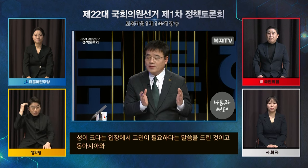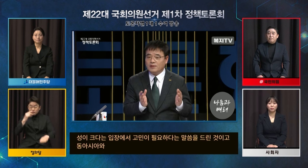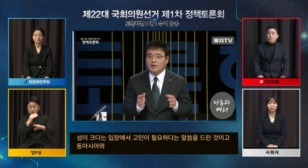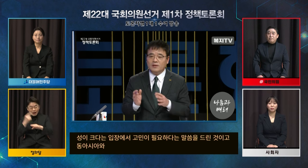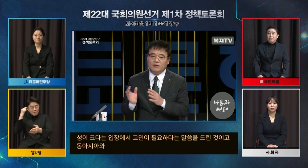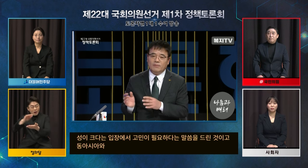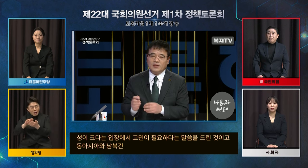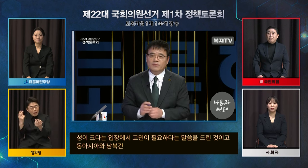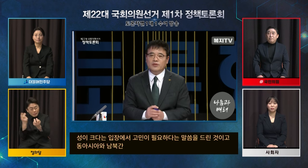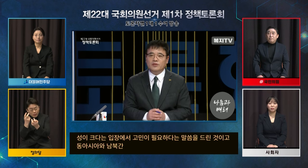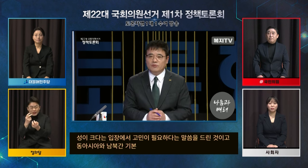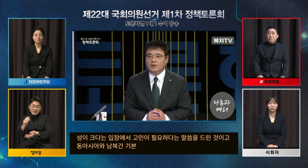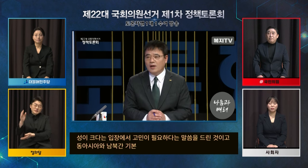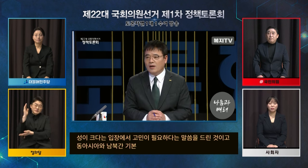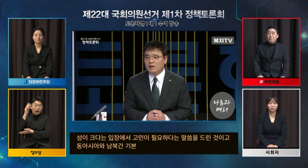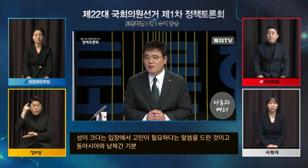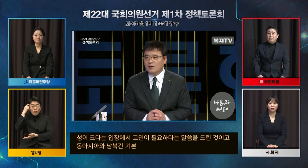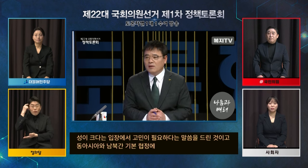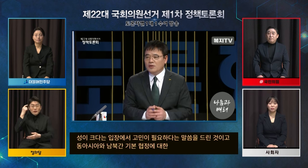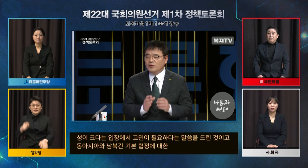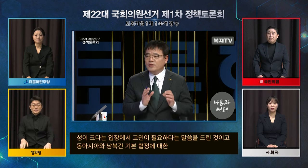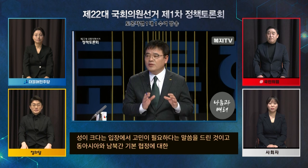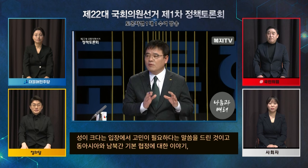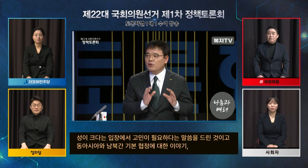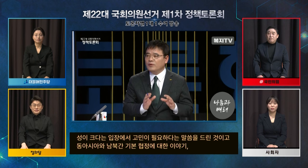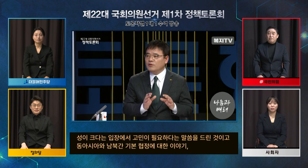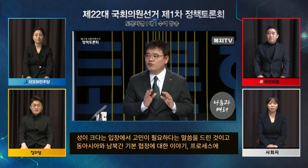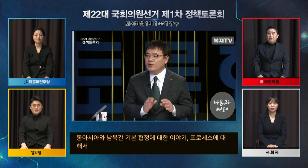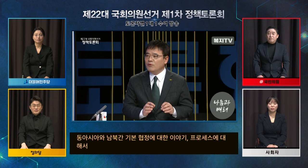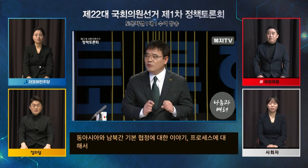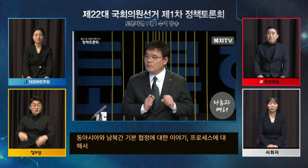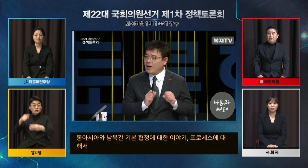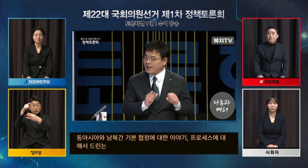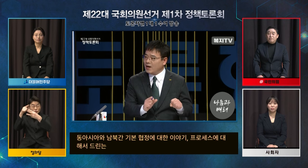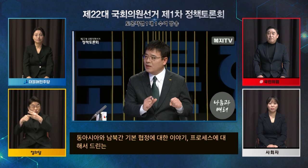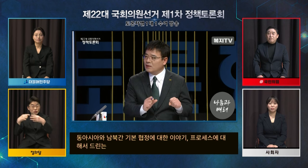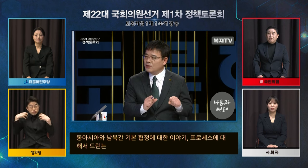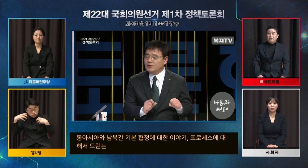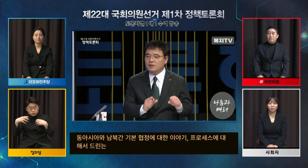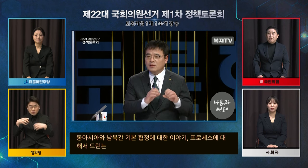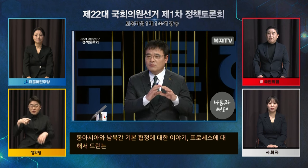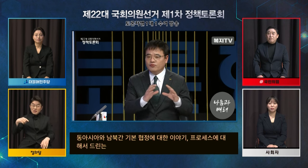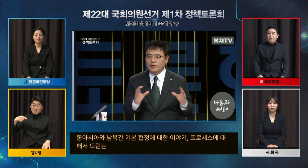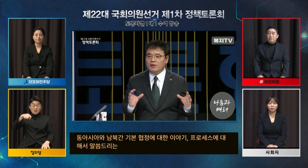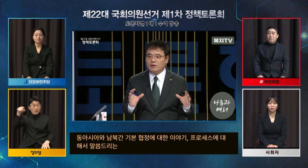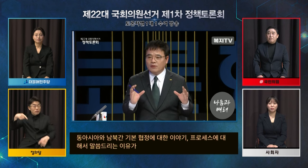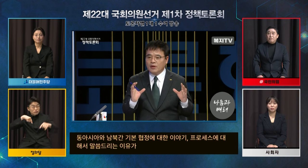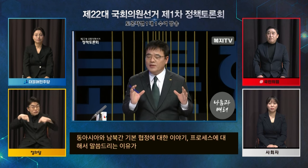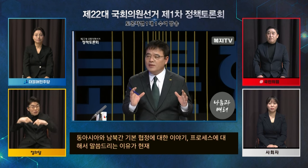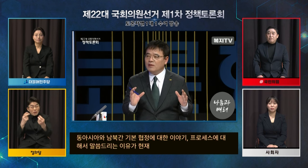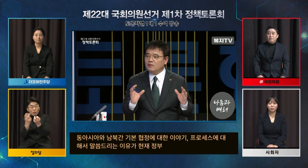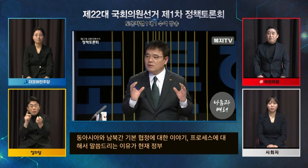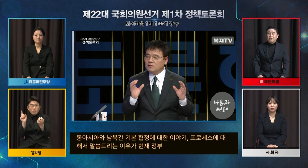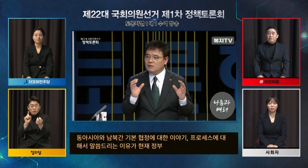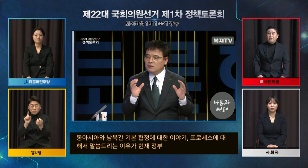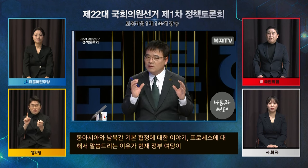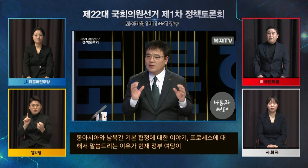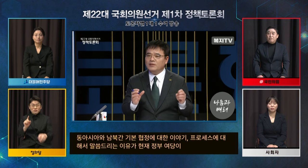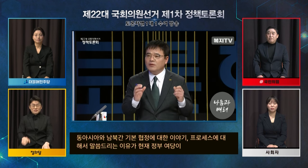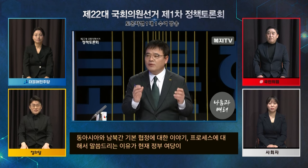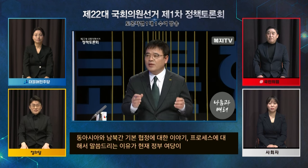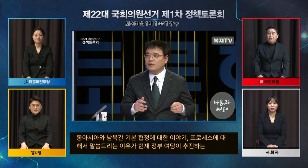어떤 프로세스라든가 이런 것들을 말씀드린 이유가 현재의 정부 여당이 추진하고 있는 방향 그것이 북의 여러 가지의